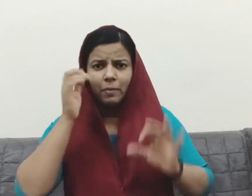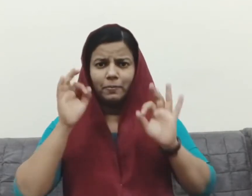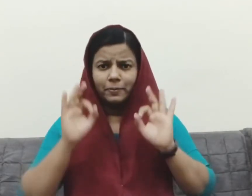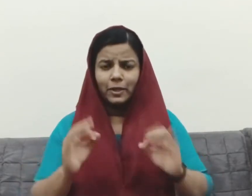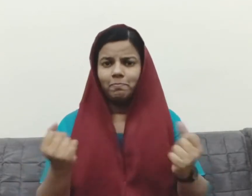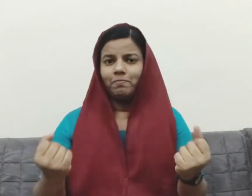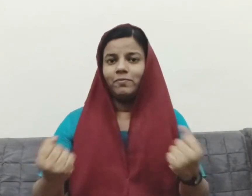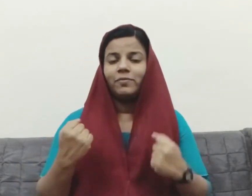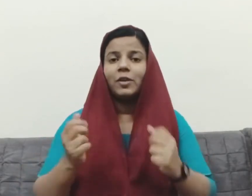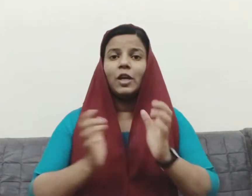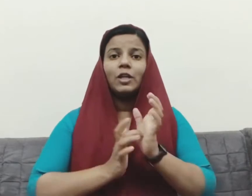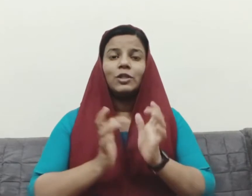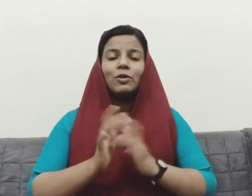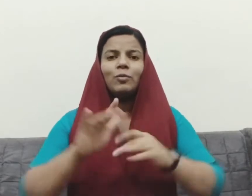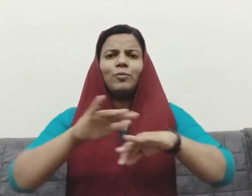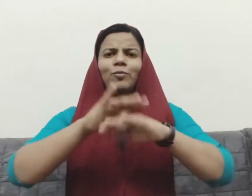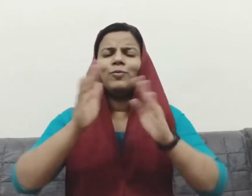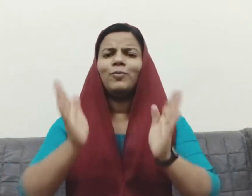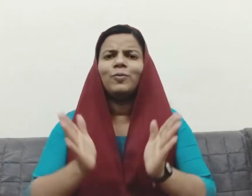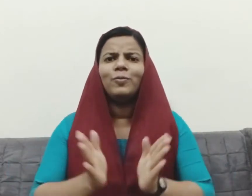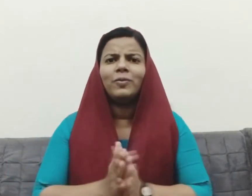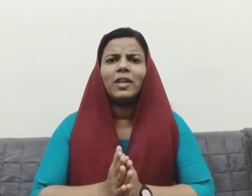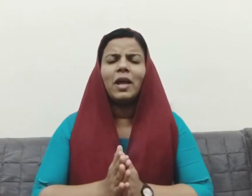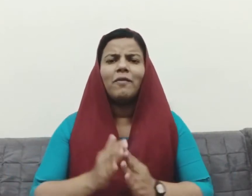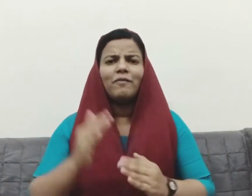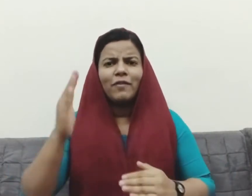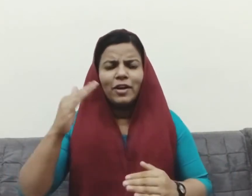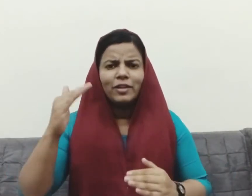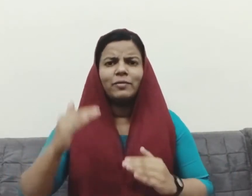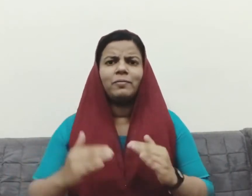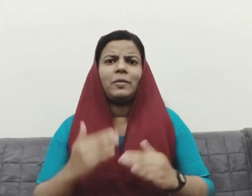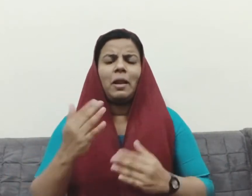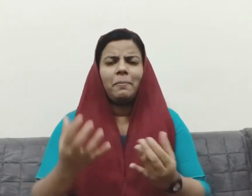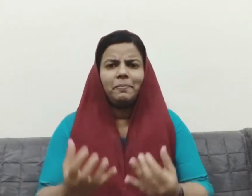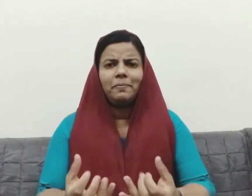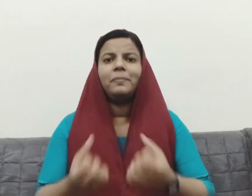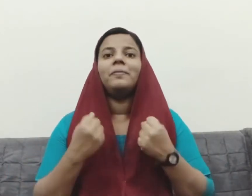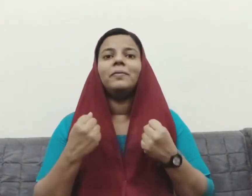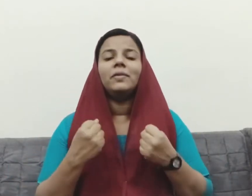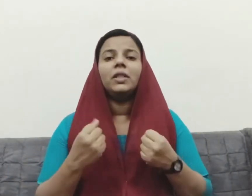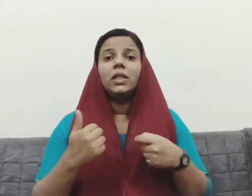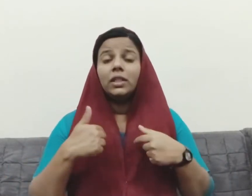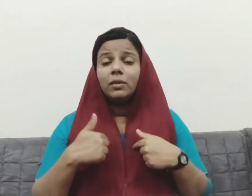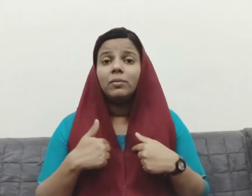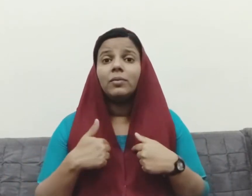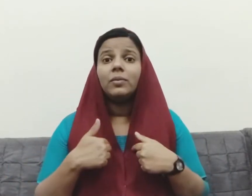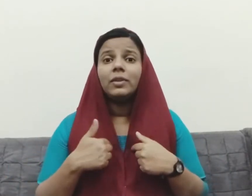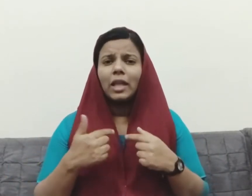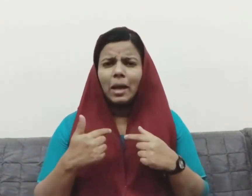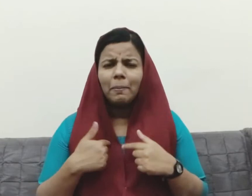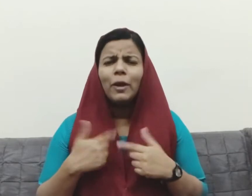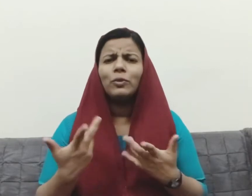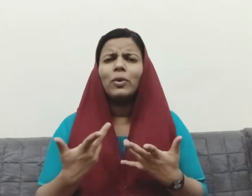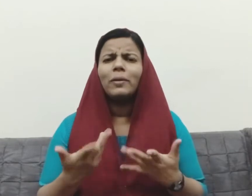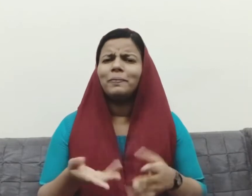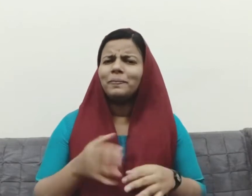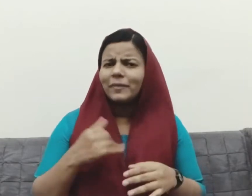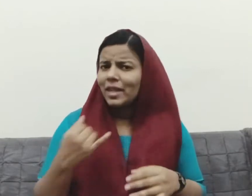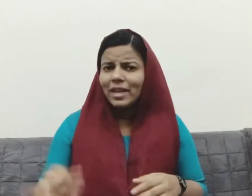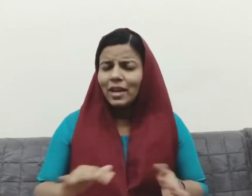തികഞ്ഞ പുരുഷത്വവും ക്രിസ്തുവിൻ്റെ സമ്പൂർണതയായ പ്രായത്തിൻ്റെ അളവും പ്രാപിക്കുവോളും. അപ്പം നമ്മുടെ യഥാസ്ഥാപനത്തിന്